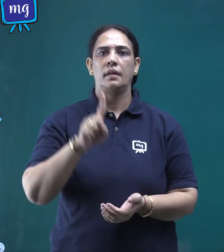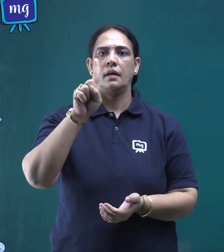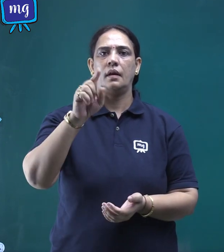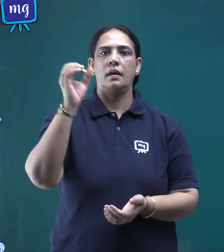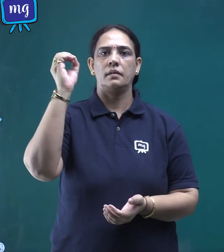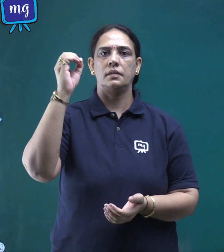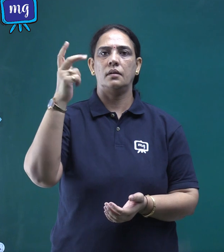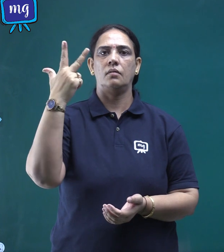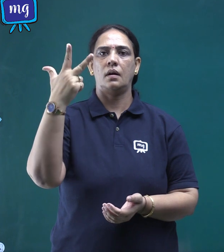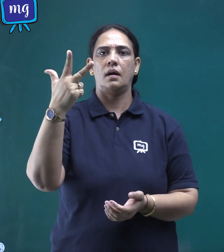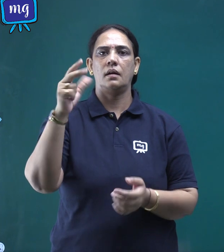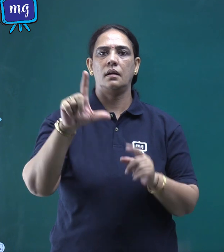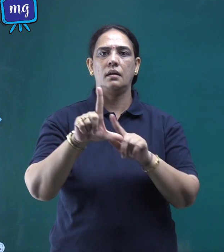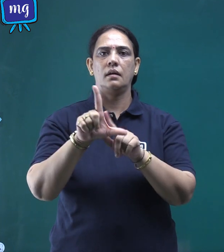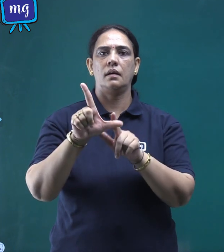108 डिग्री,